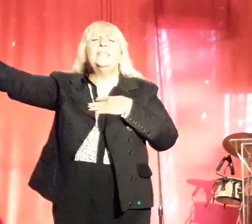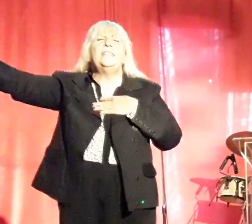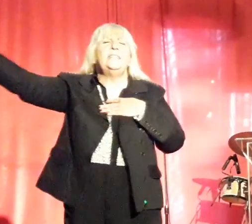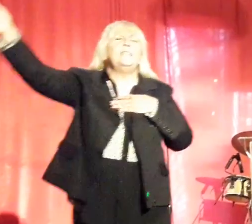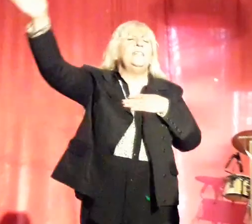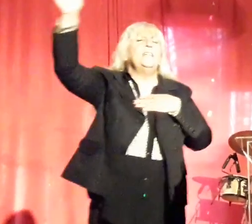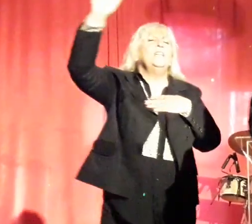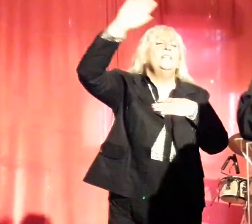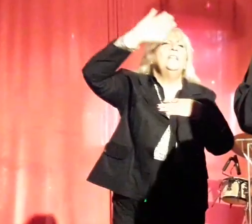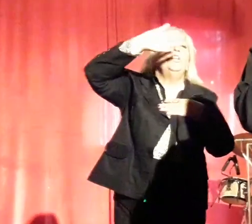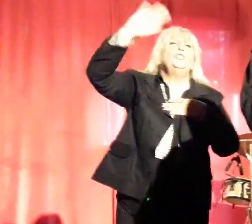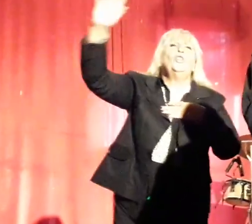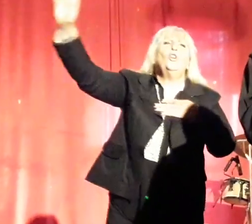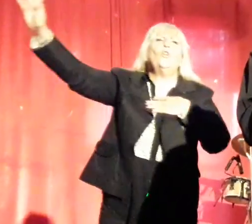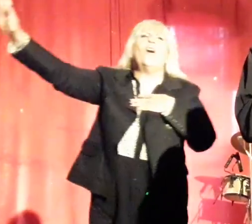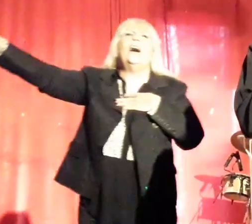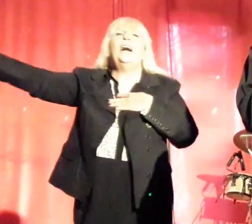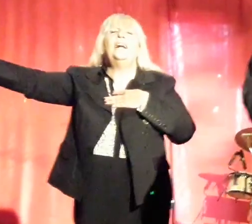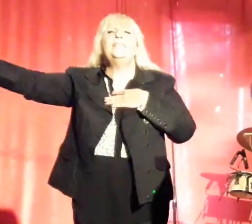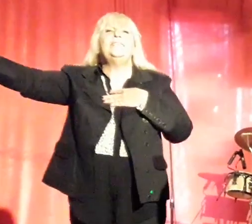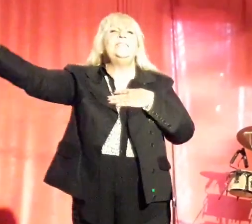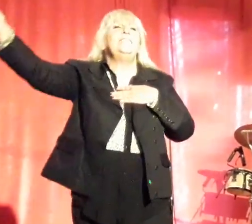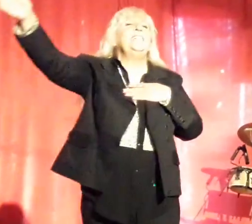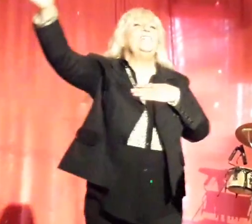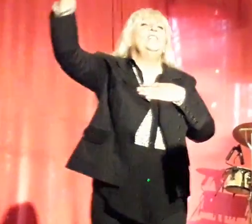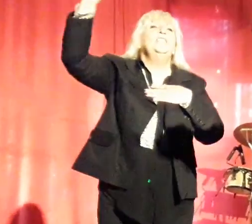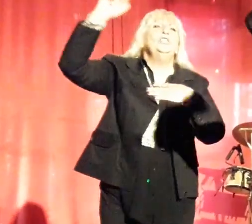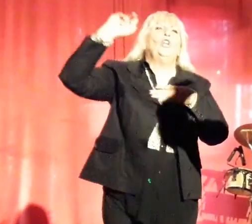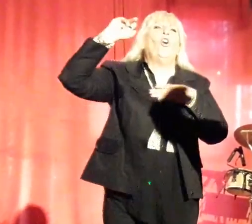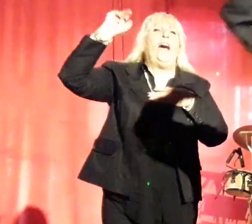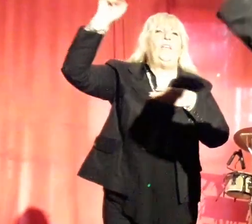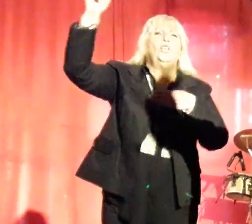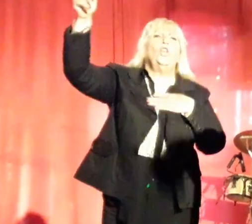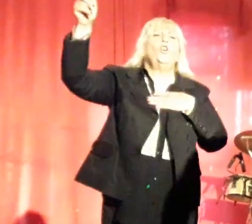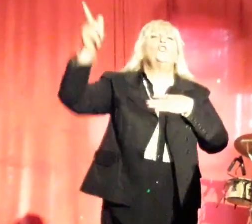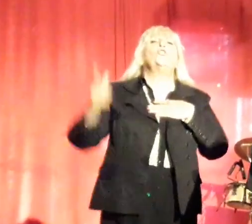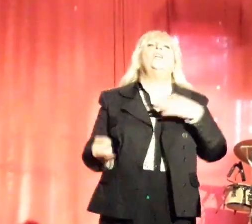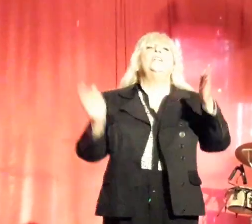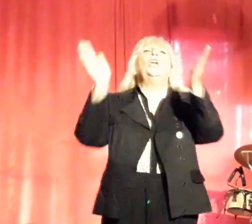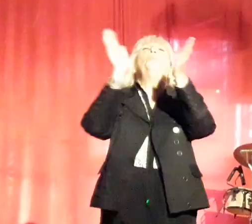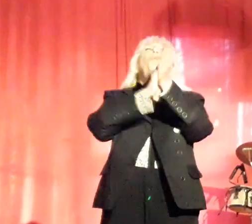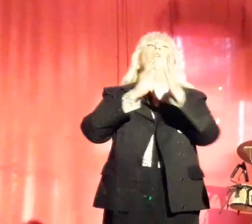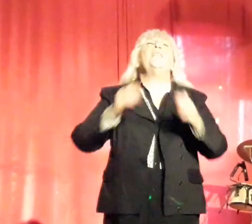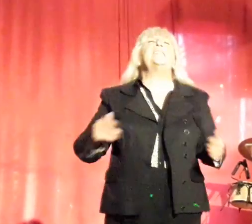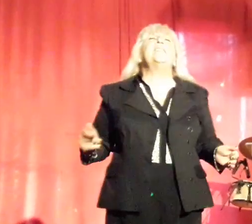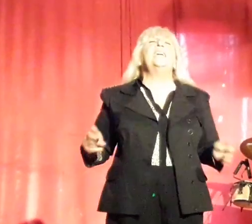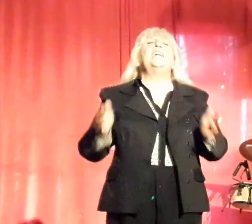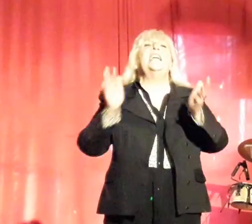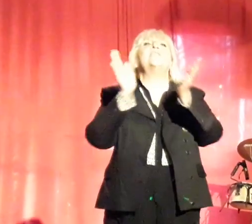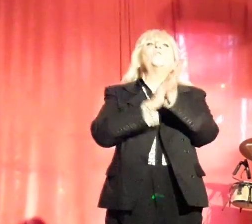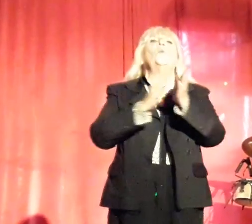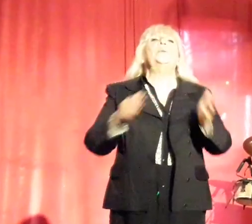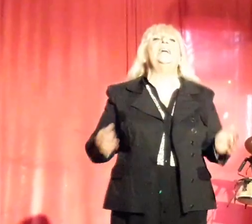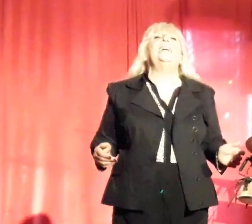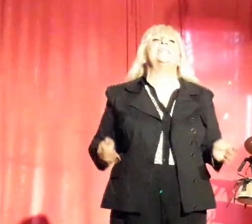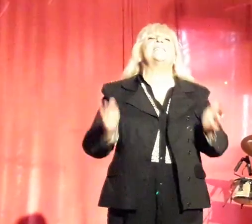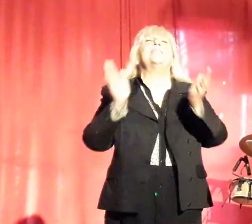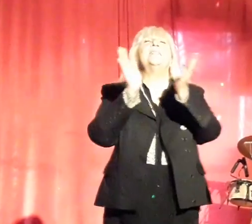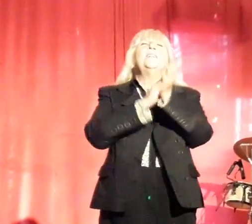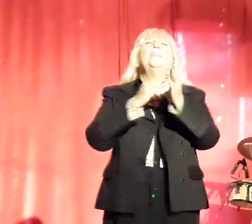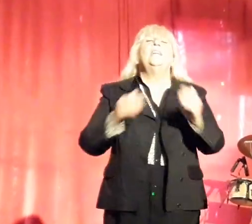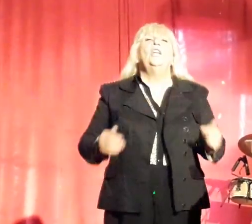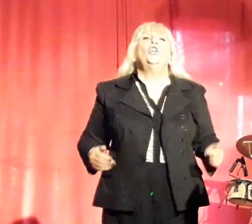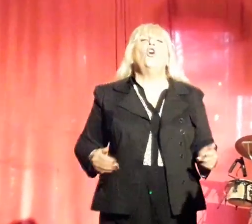hay. No lo hay. No hay Dios que pueda hacer las